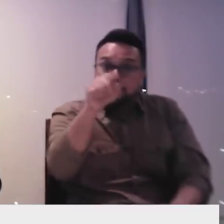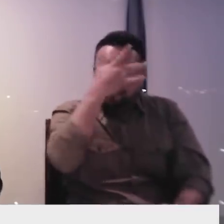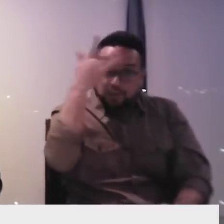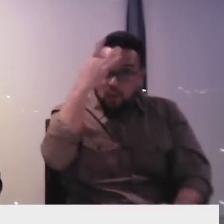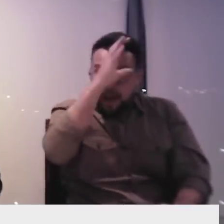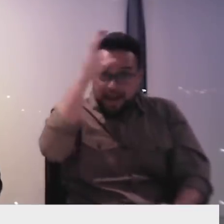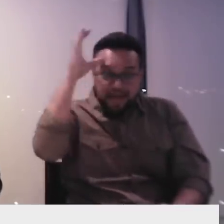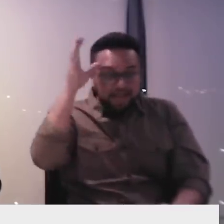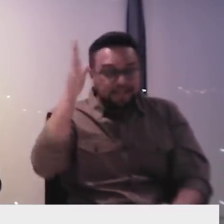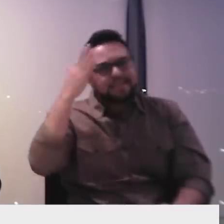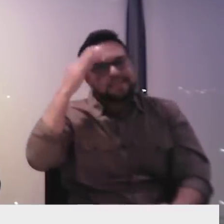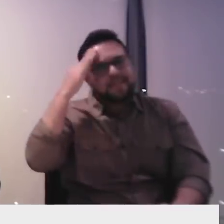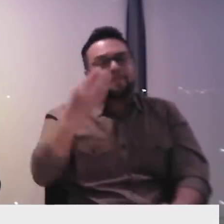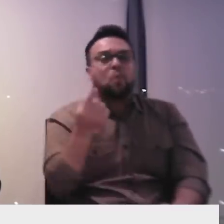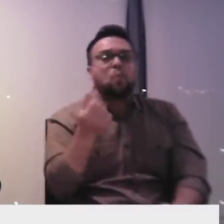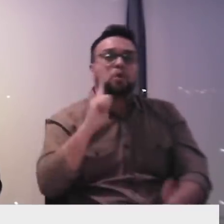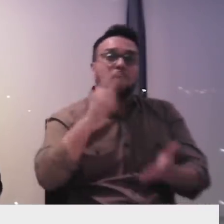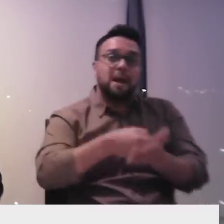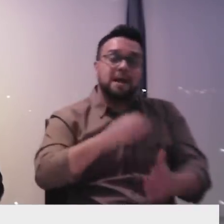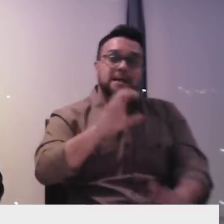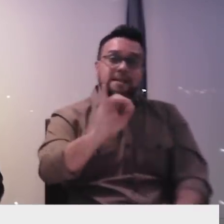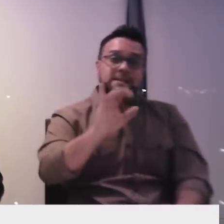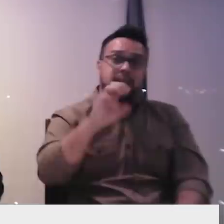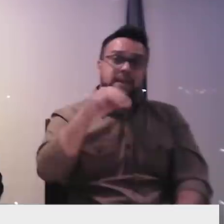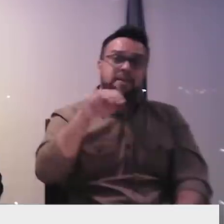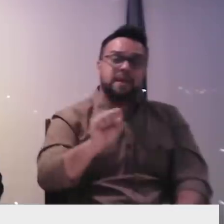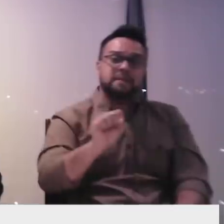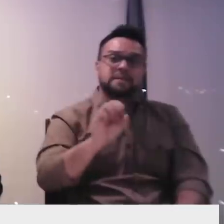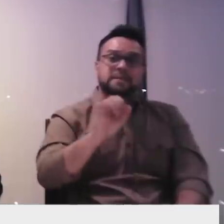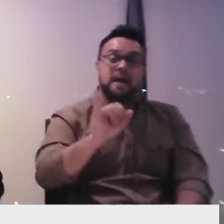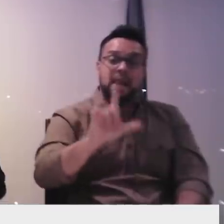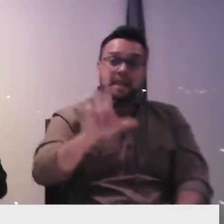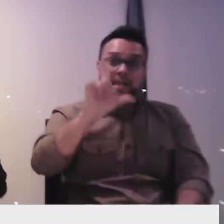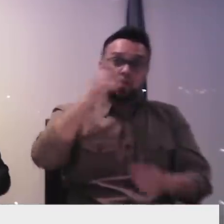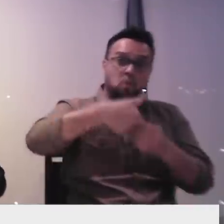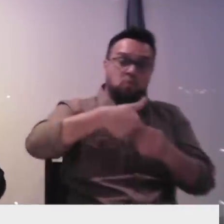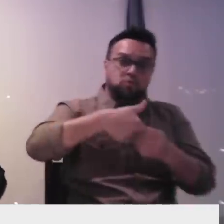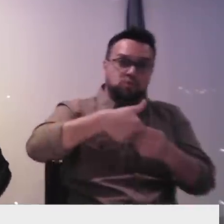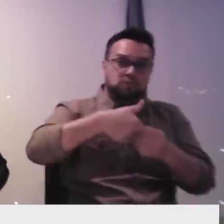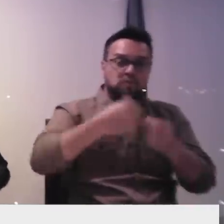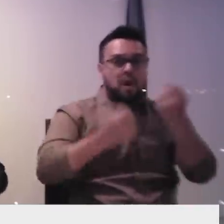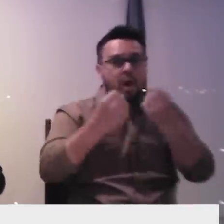saiba quanto você paga de ICMS a cada litro de combustível que você bota no seu carro. Só isso.